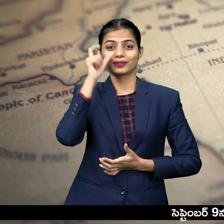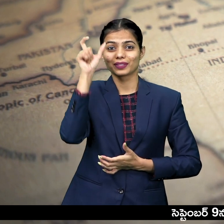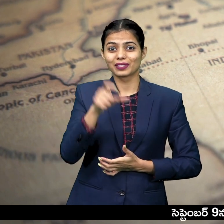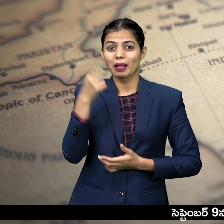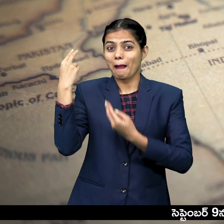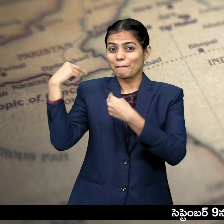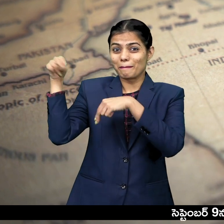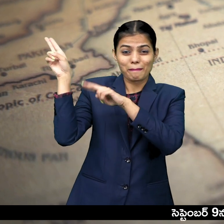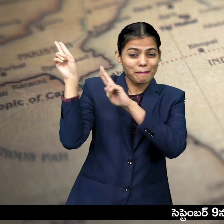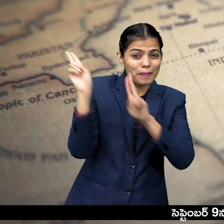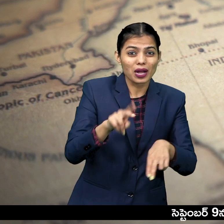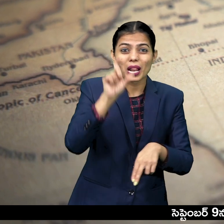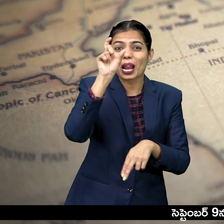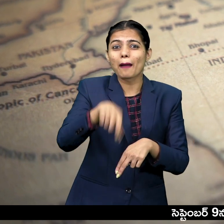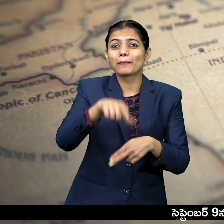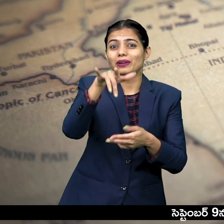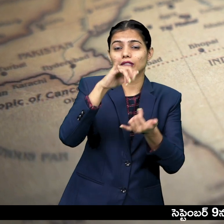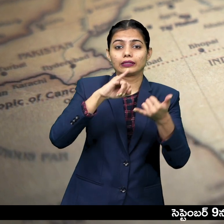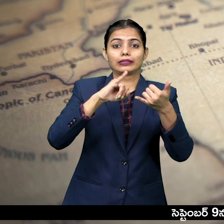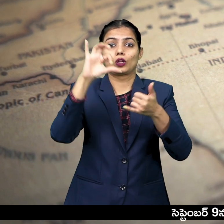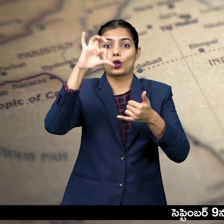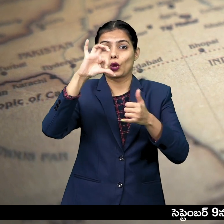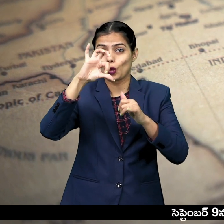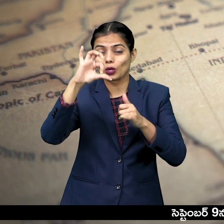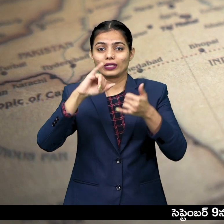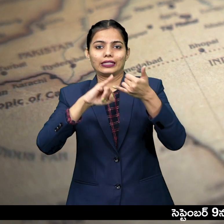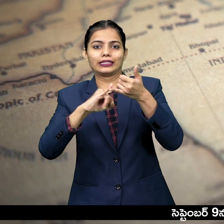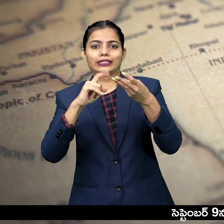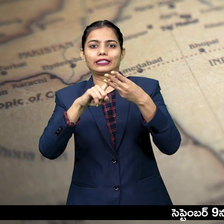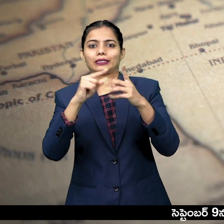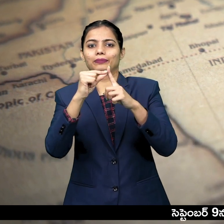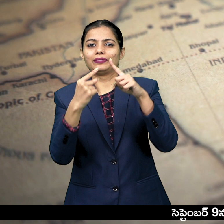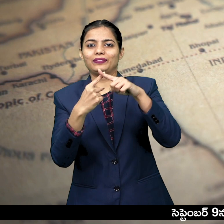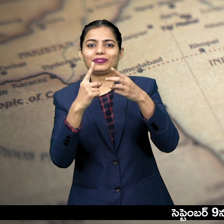సెప్టెంబర్ 9న తిరిగి రాజధానికి వచ్చాడు.